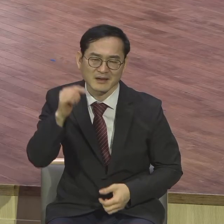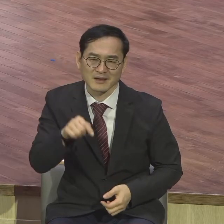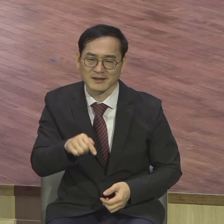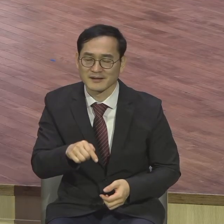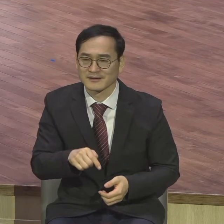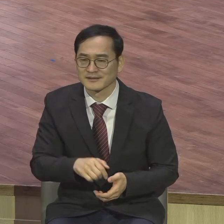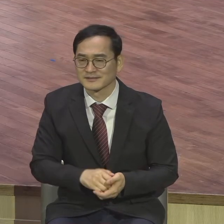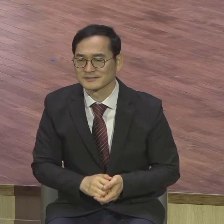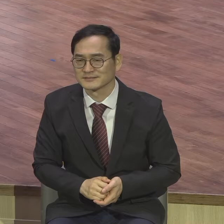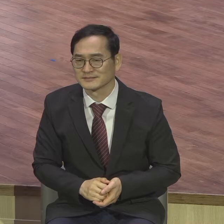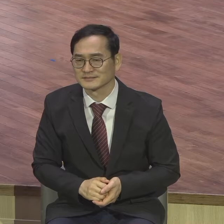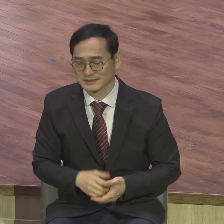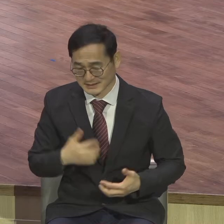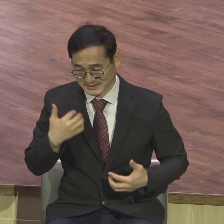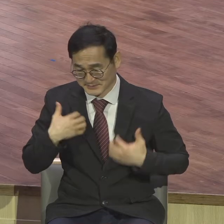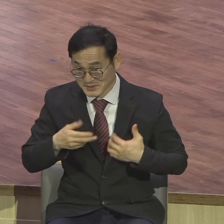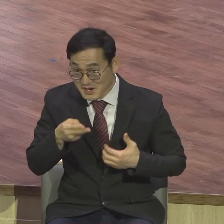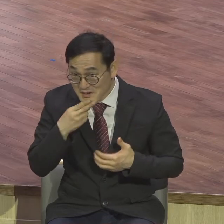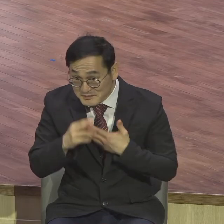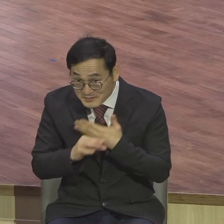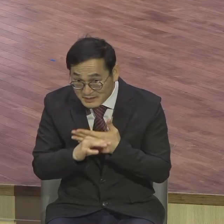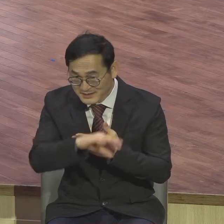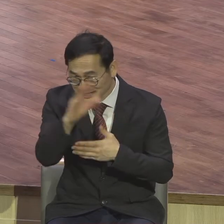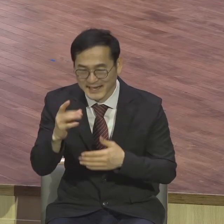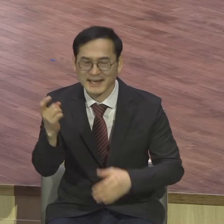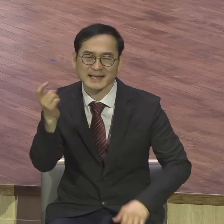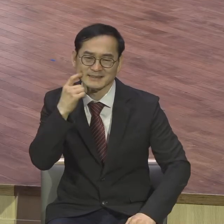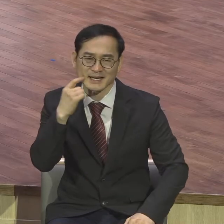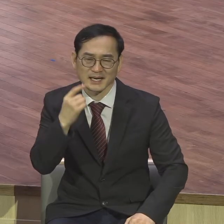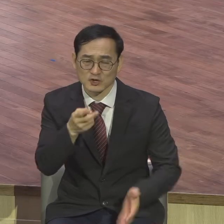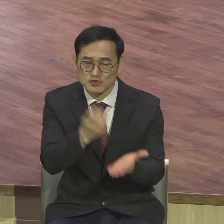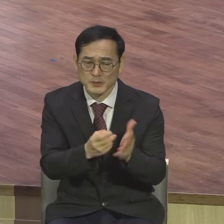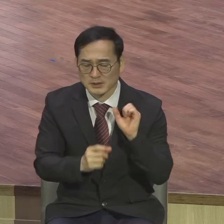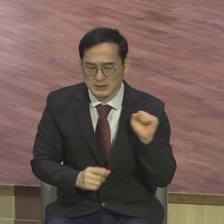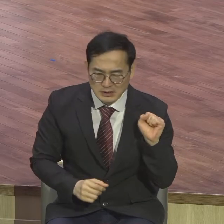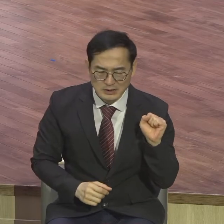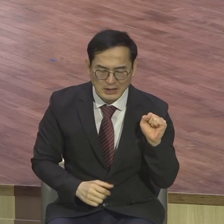누리지 않는 신앙생활은 다 가짜예요. 그 율법에 잡혀 있는 거예요.